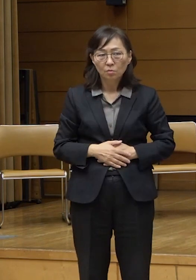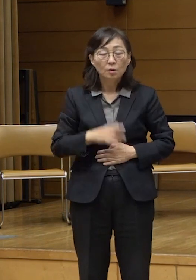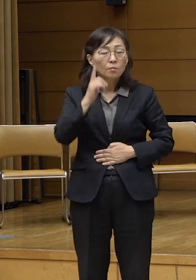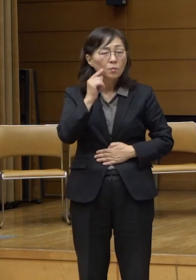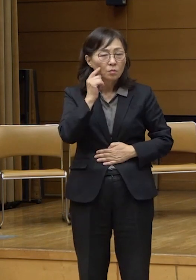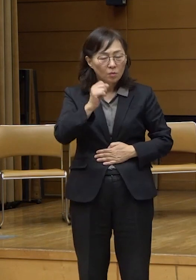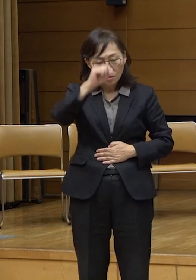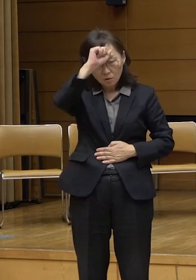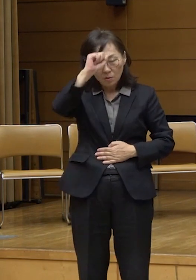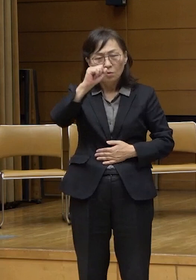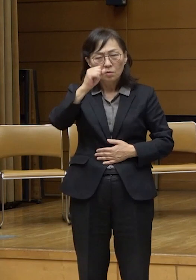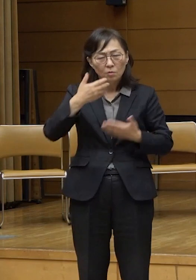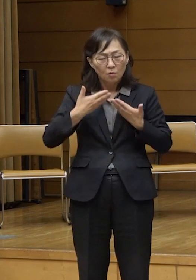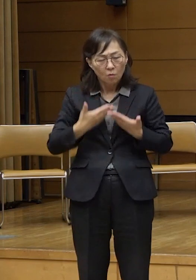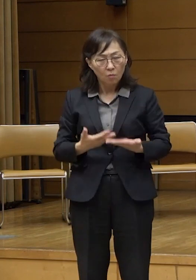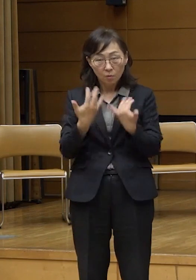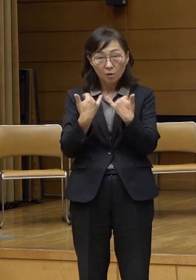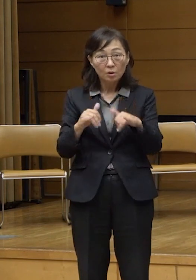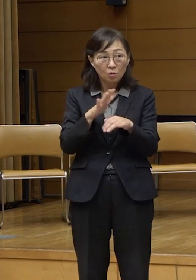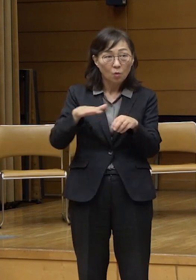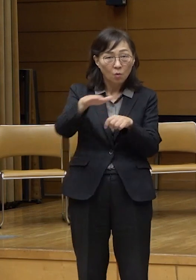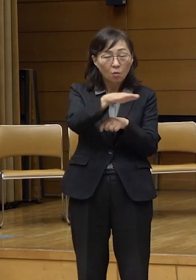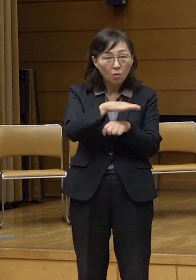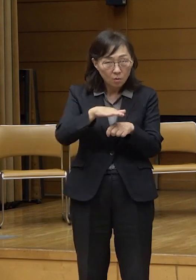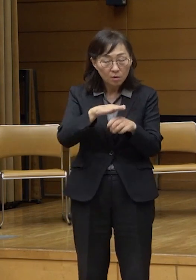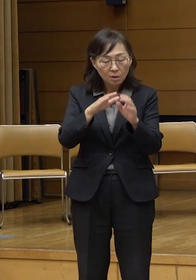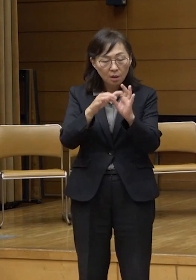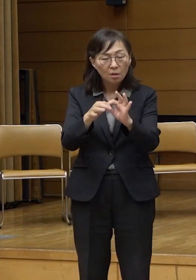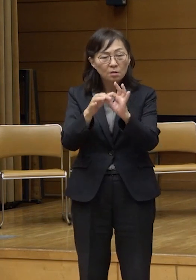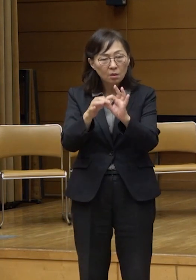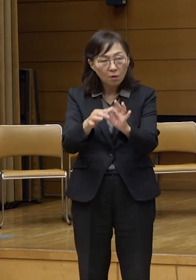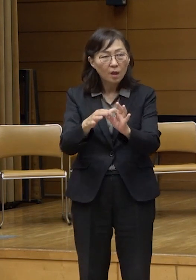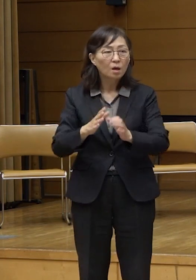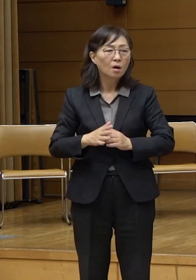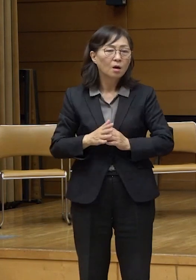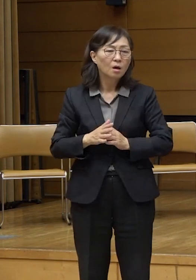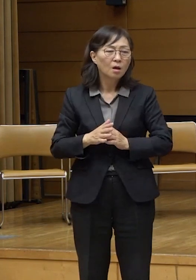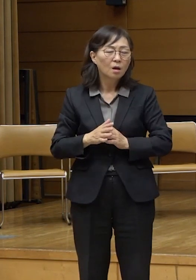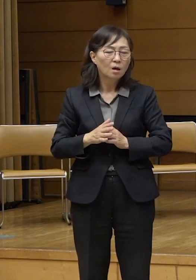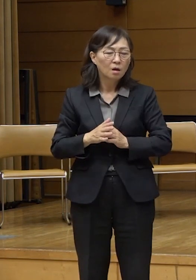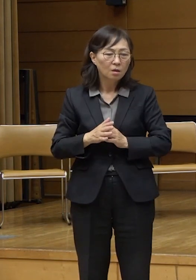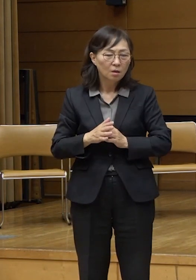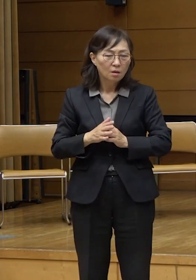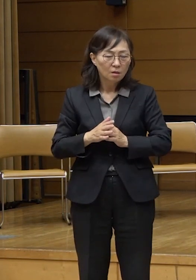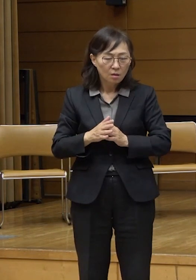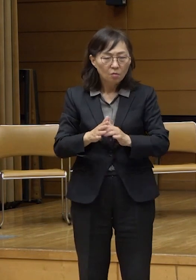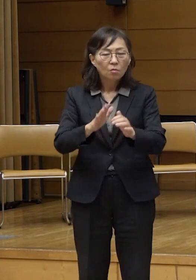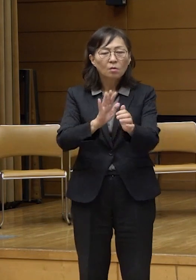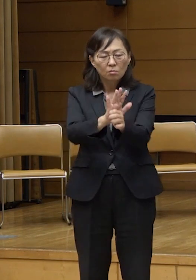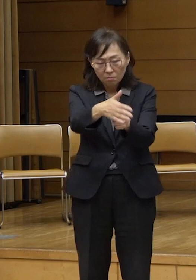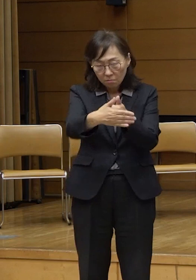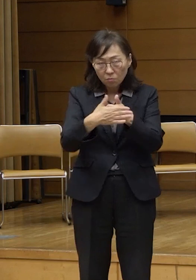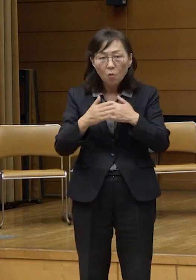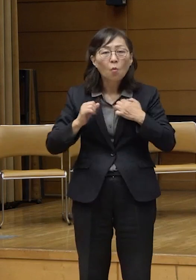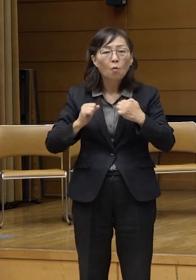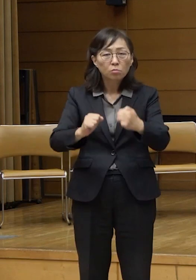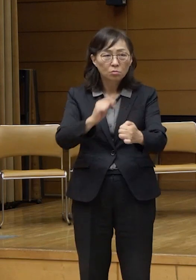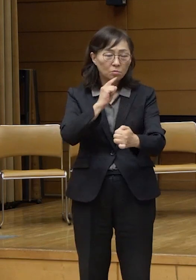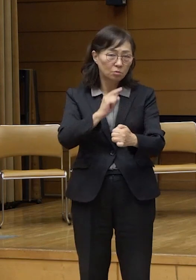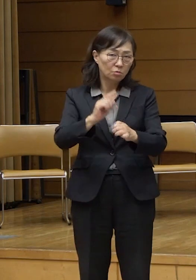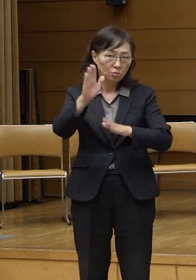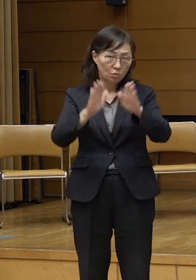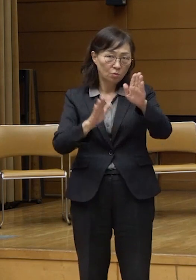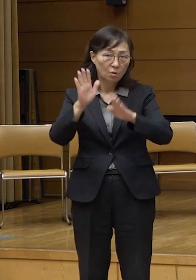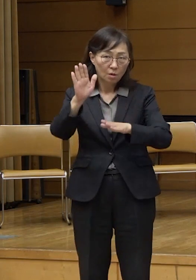という部分については、少なくとも8割方は協力をしていると、そういう状況になっています。